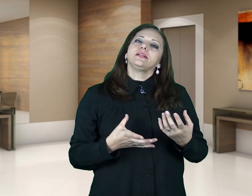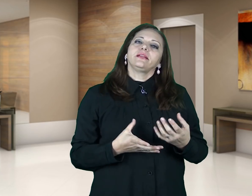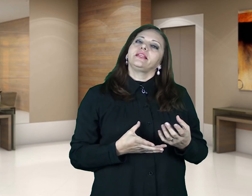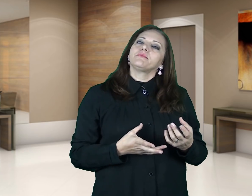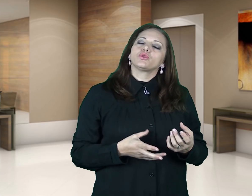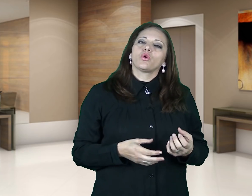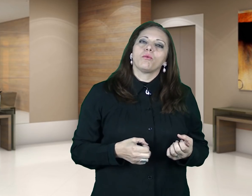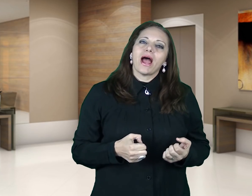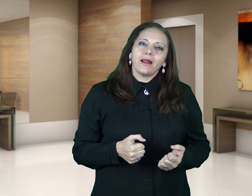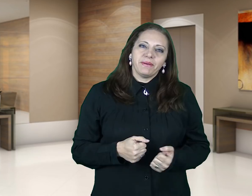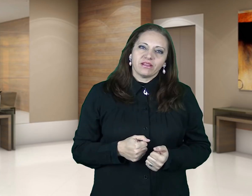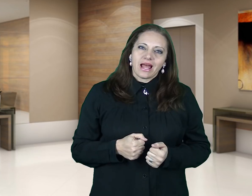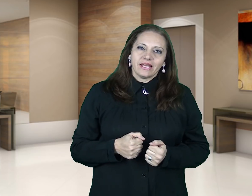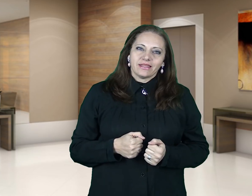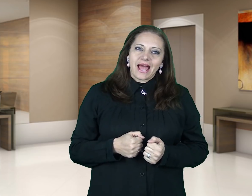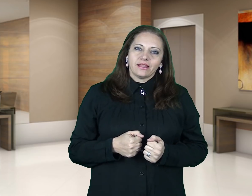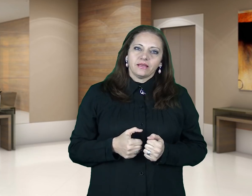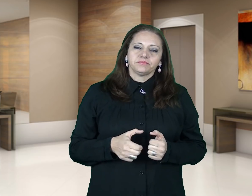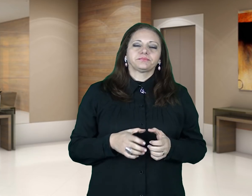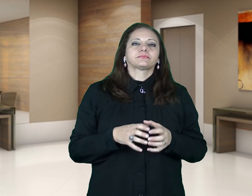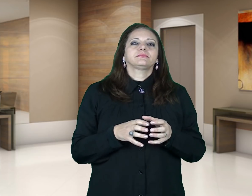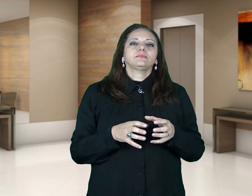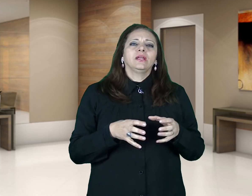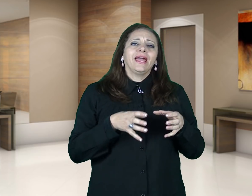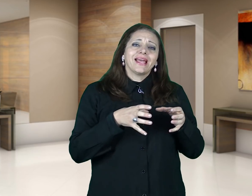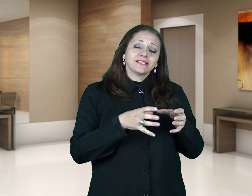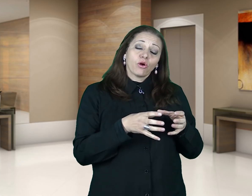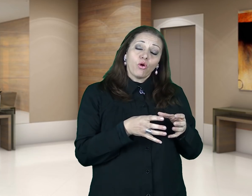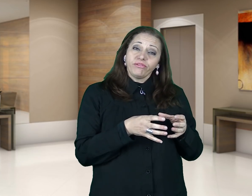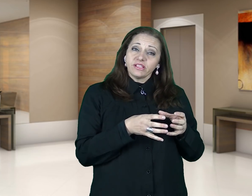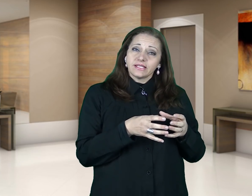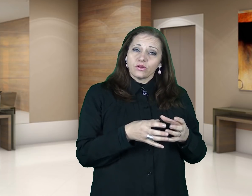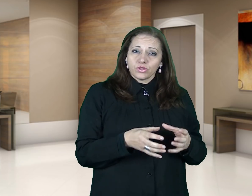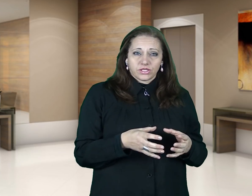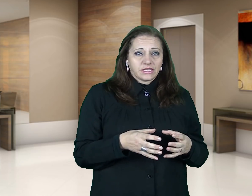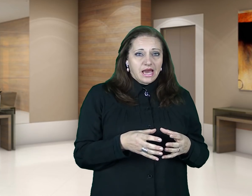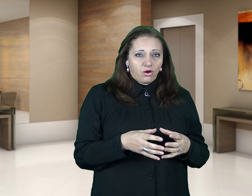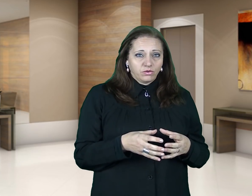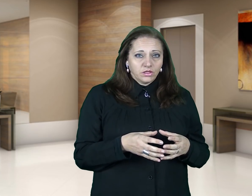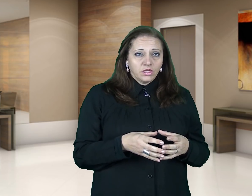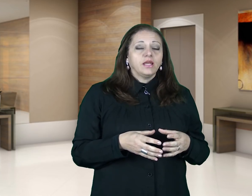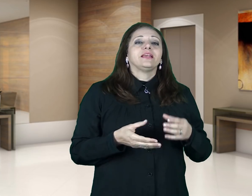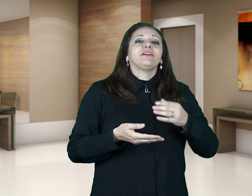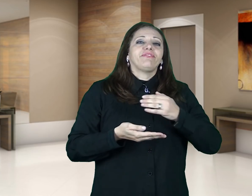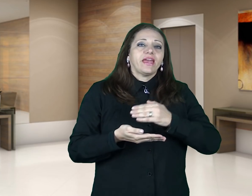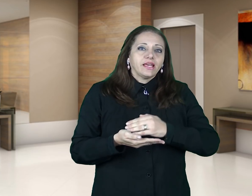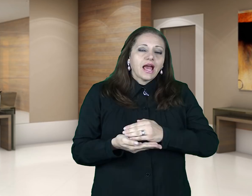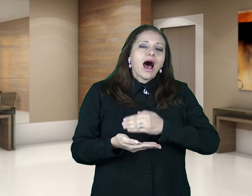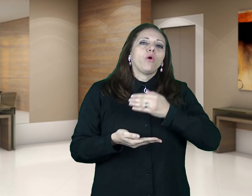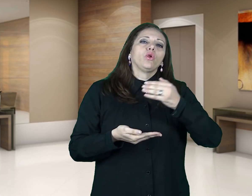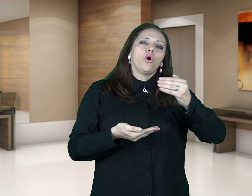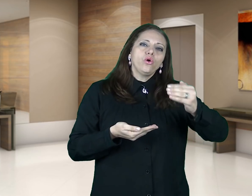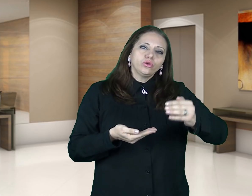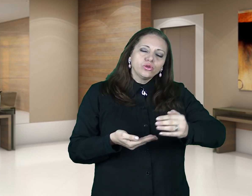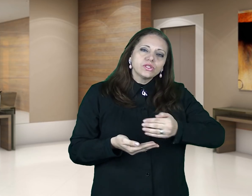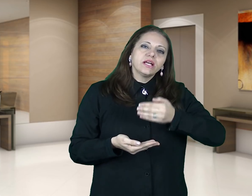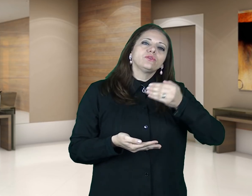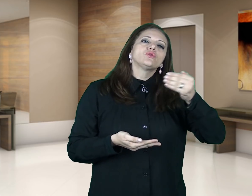nós entendemos como arbitrariedade essa convenção social que vem ao longo dos anos